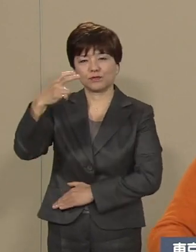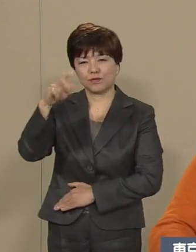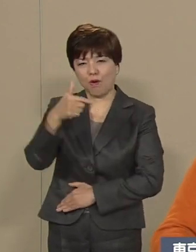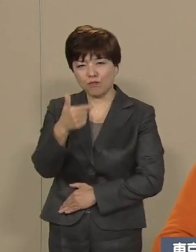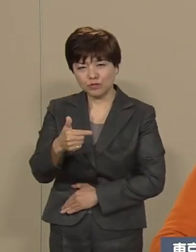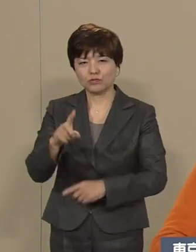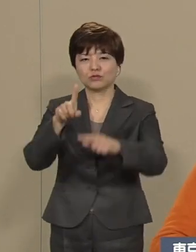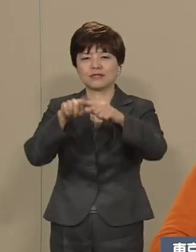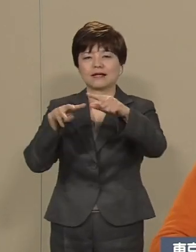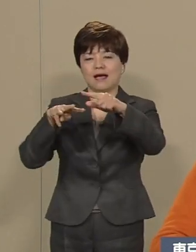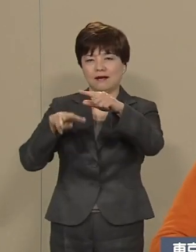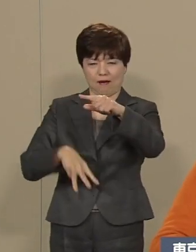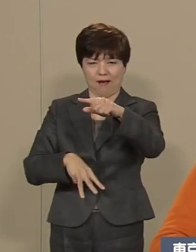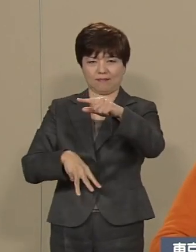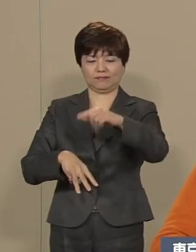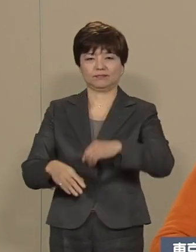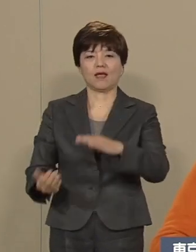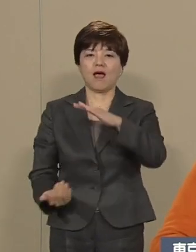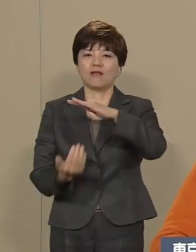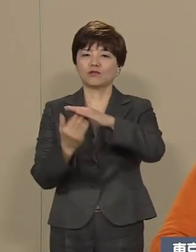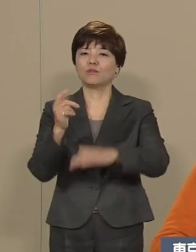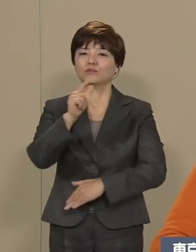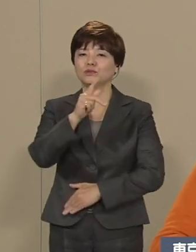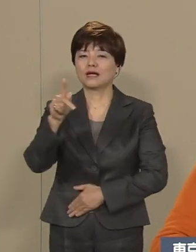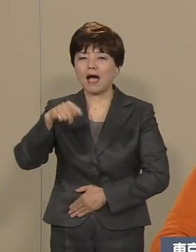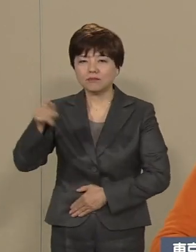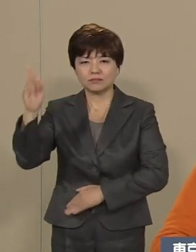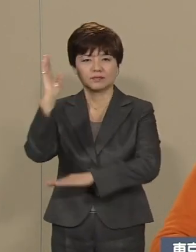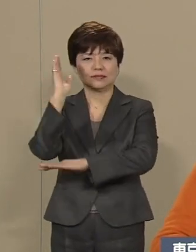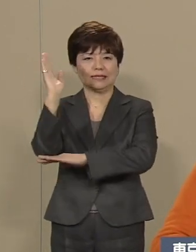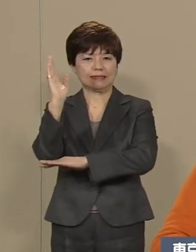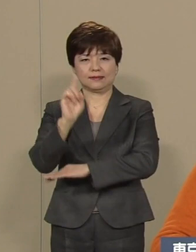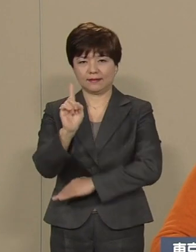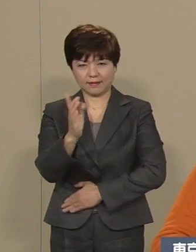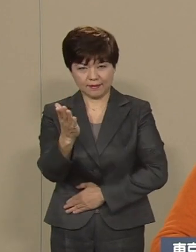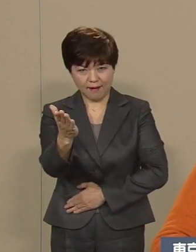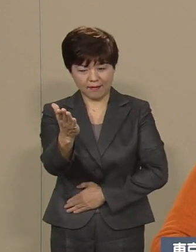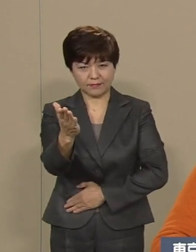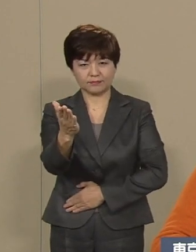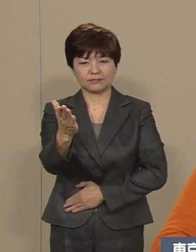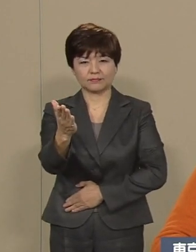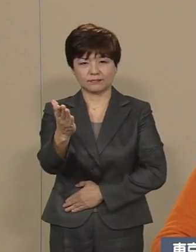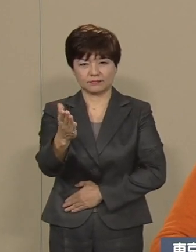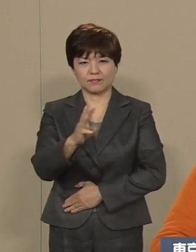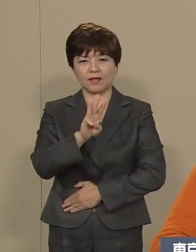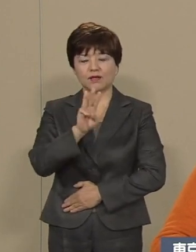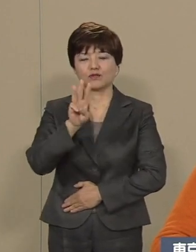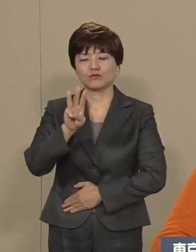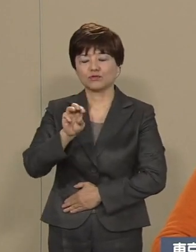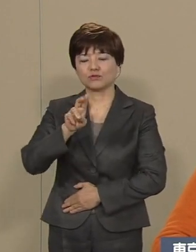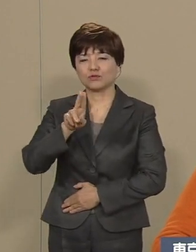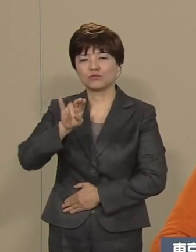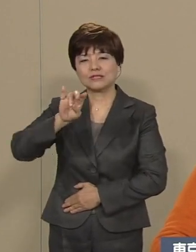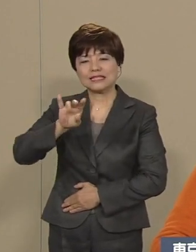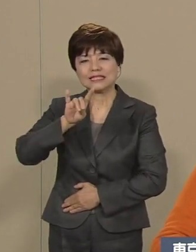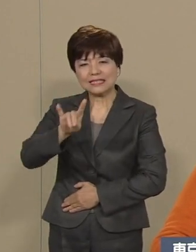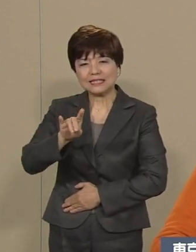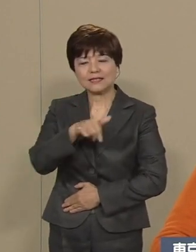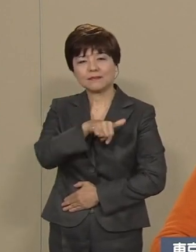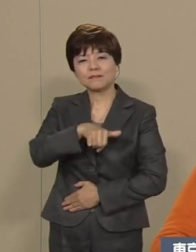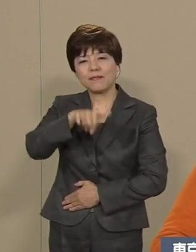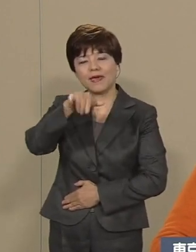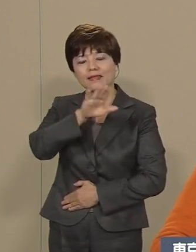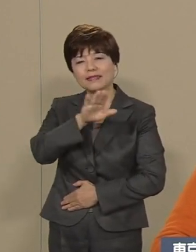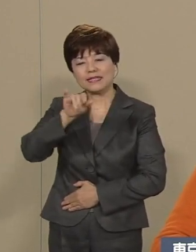中川トップガ政治というのはどういう政治かウキペディアに政治とは